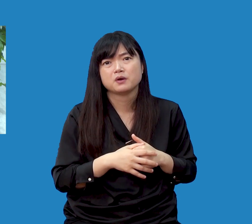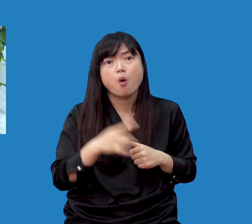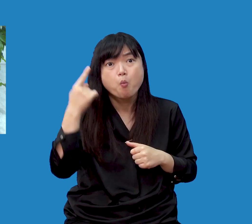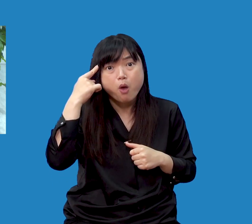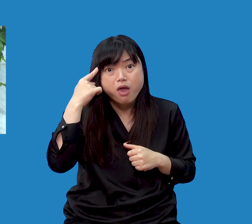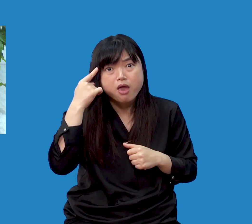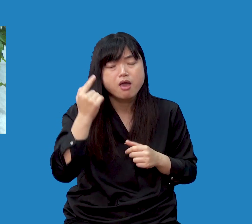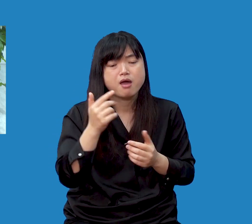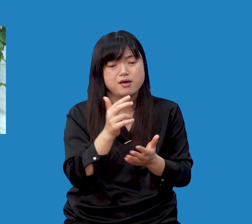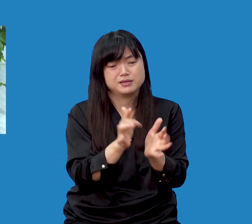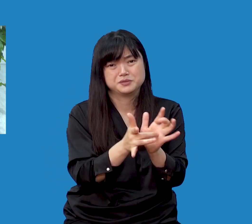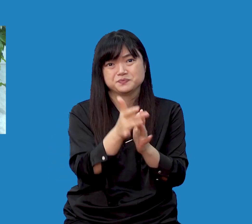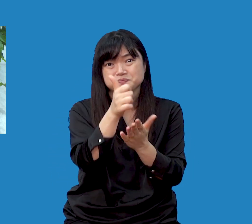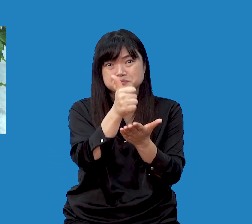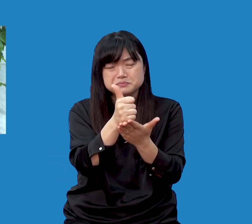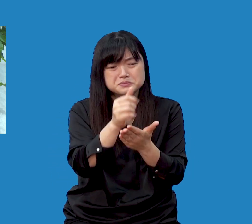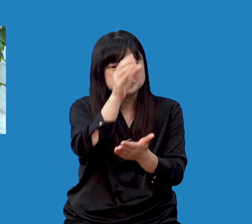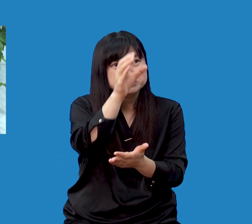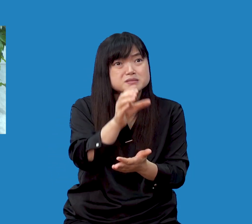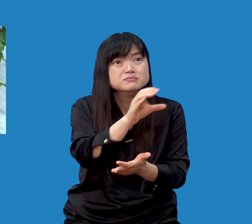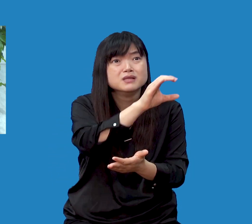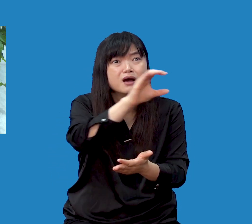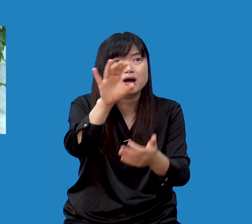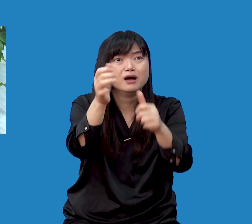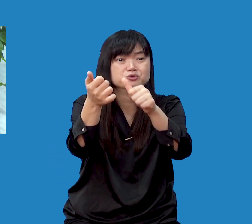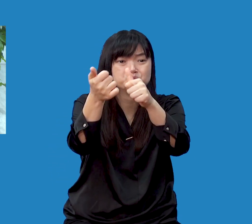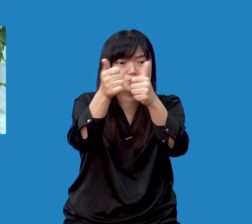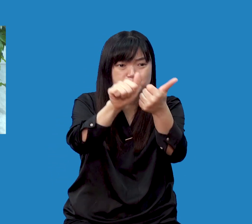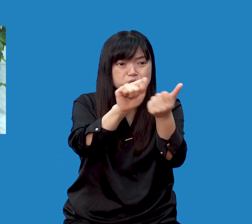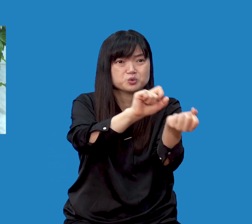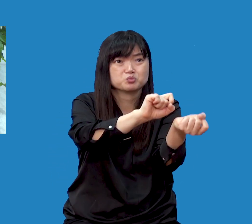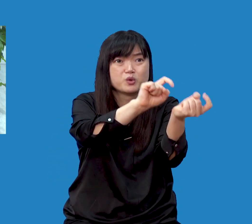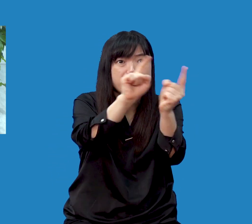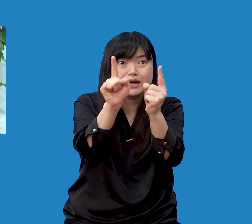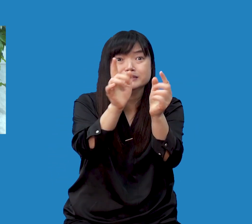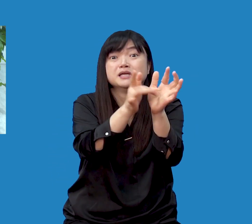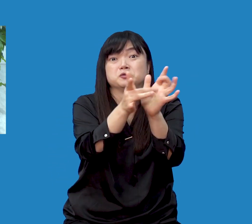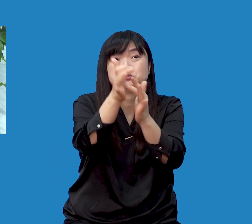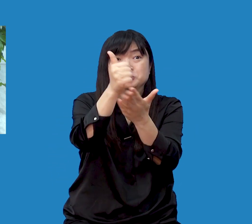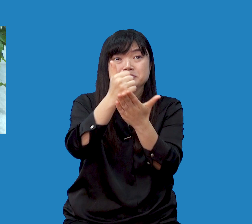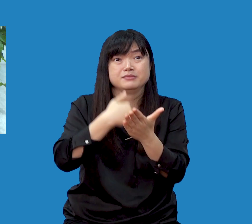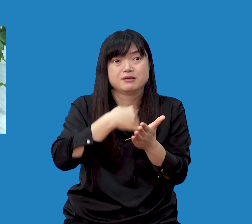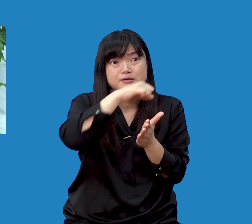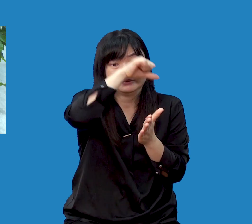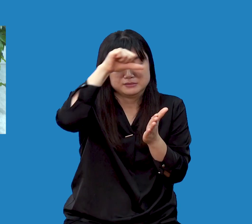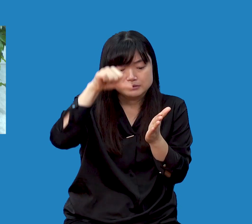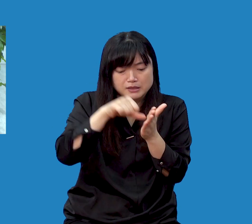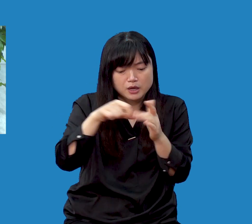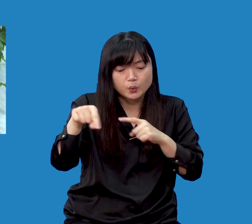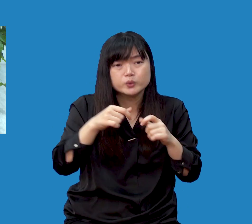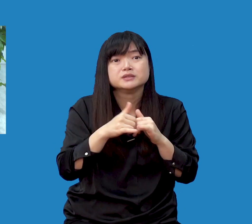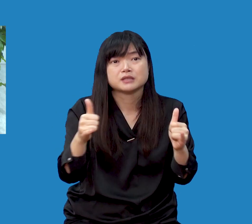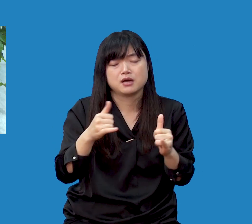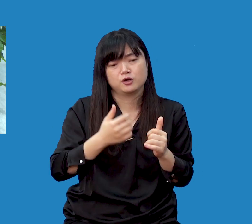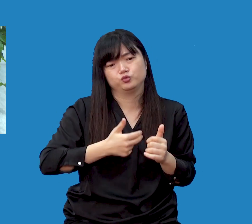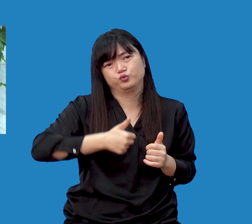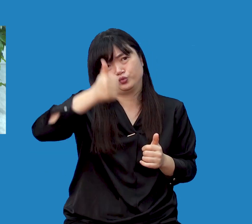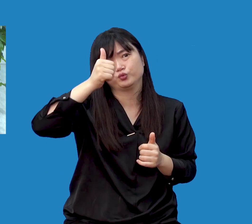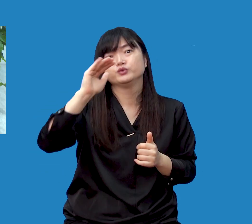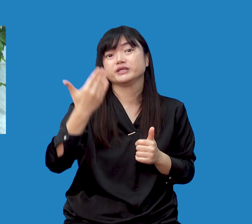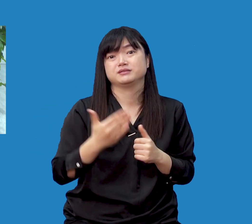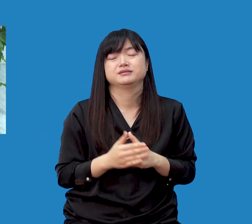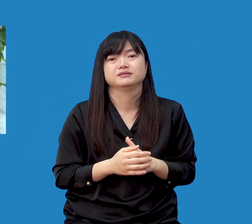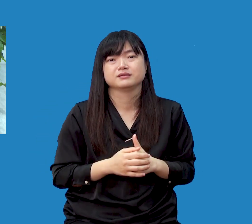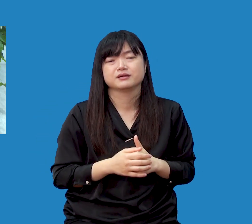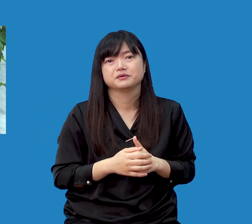왜요? 주님이 십자가에서 죽으시고 부활하신 주님이 내 인생의 통치자이시고 주인이시기 때문에